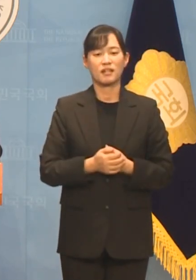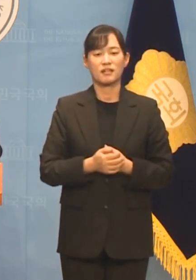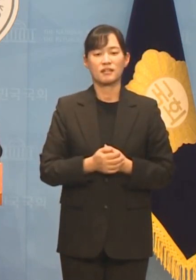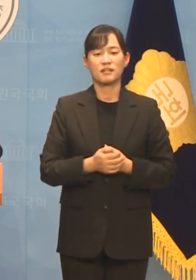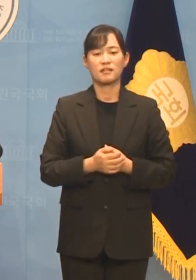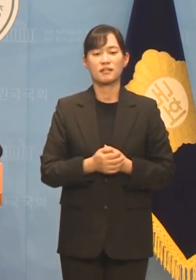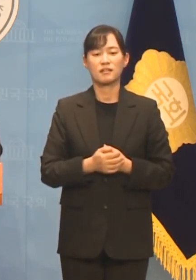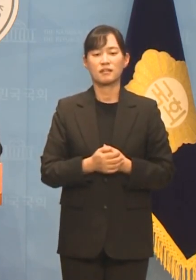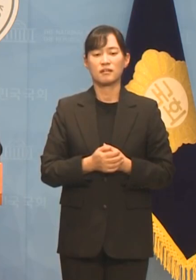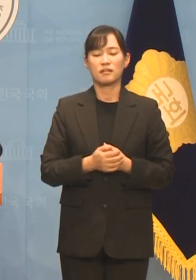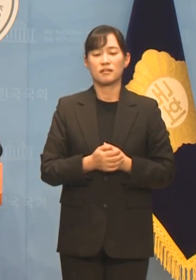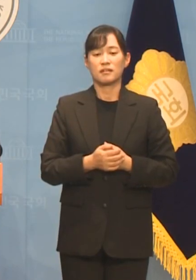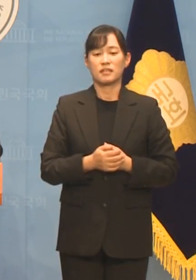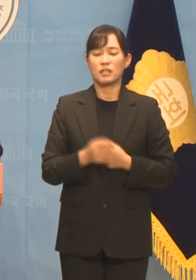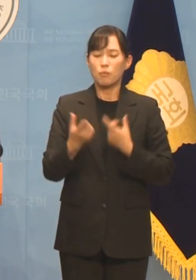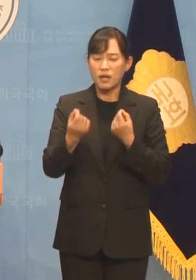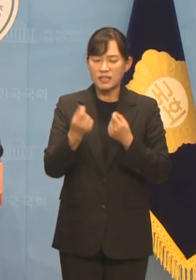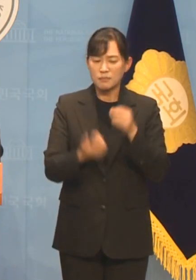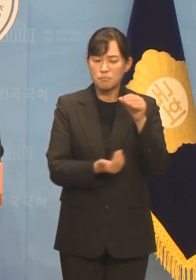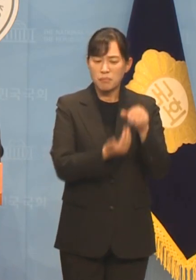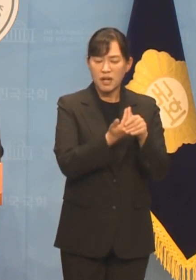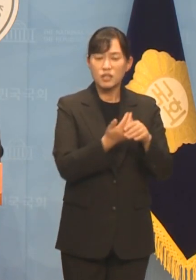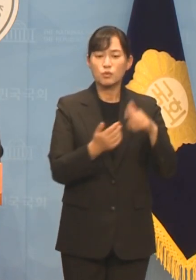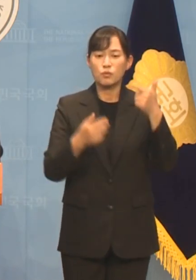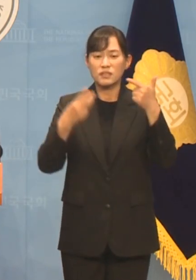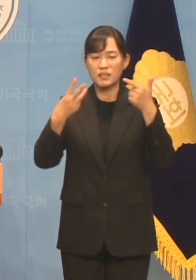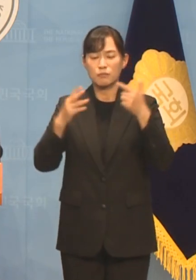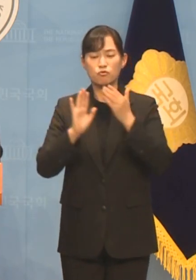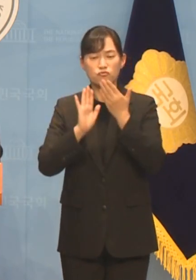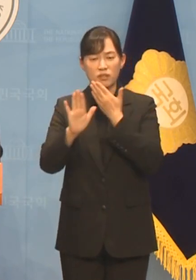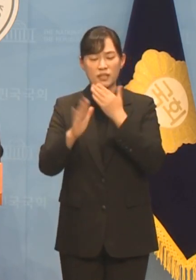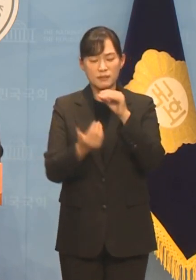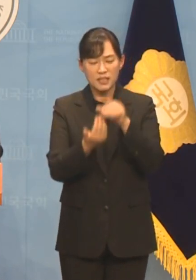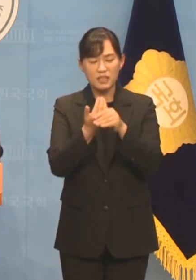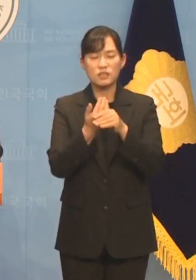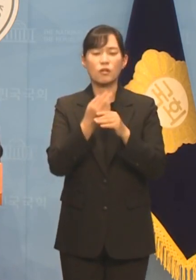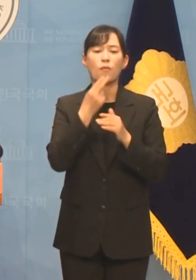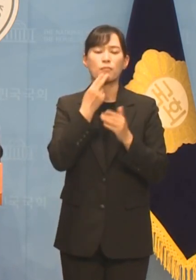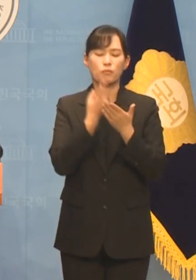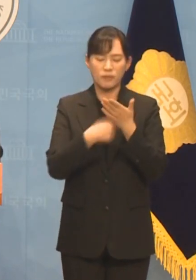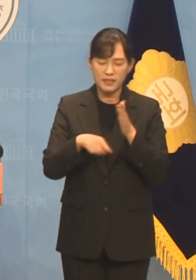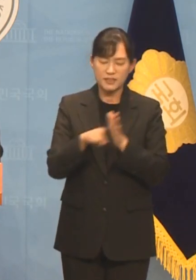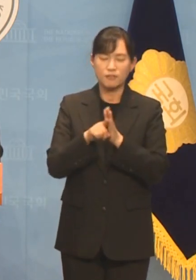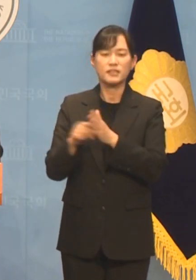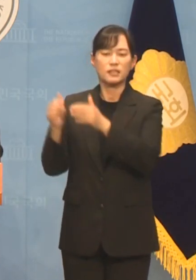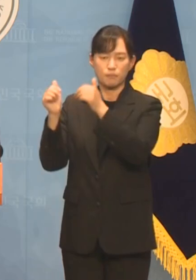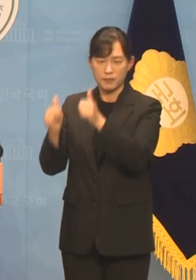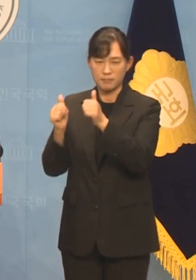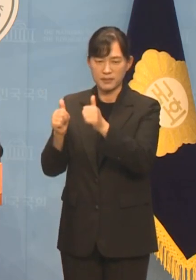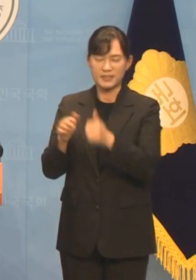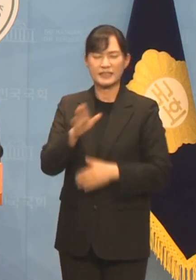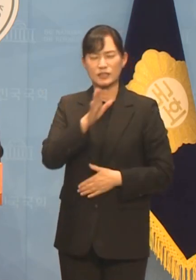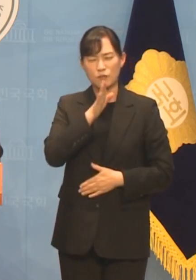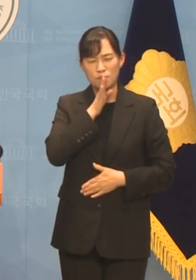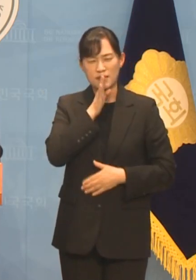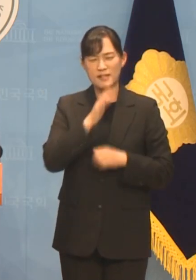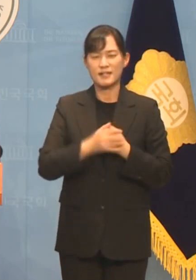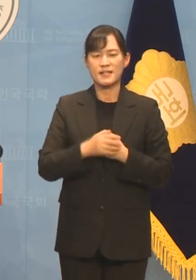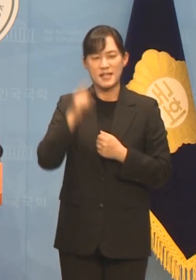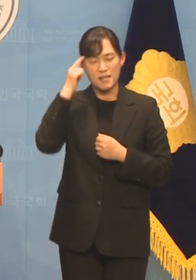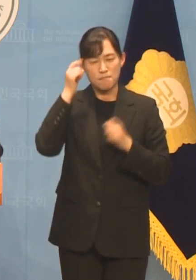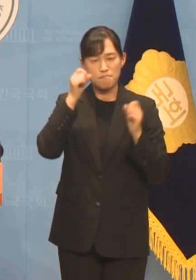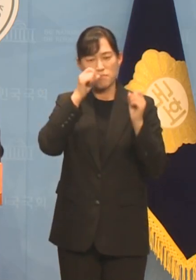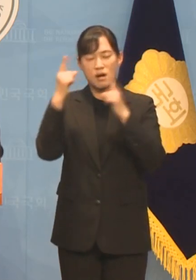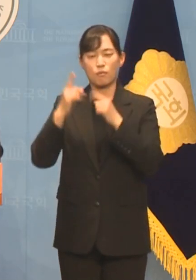입진 이런 사태가 6월 3일 이후에 발생하지 않도록 헌법재판관님들 정말 경각심을